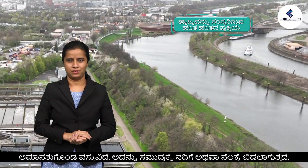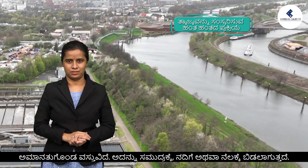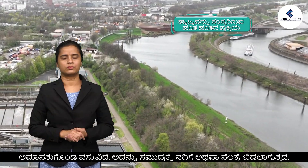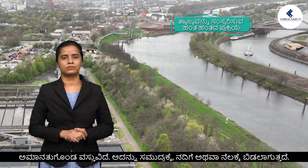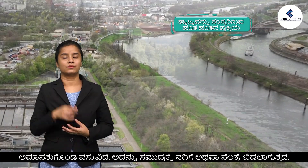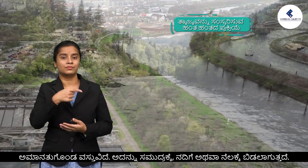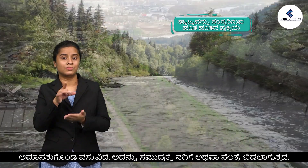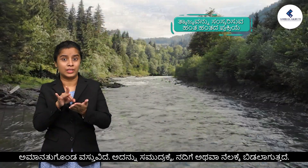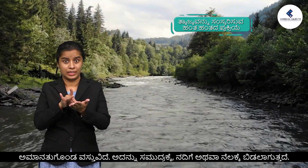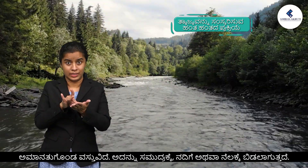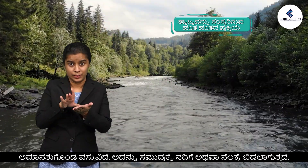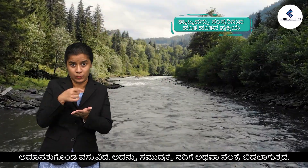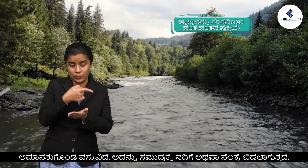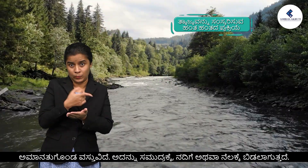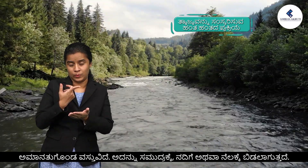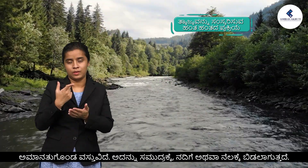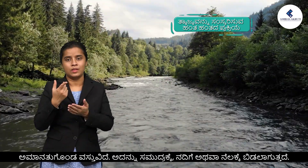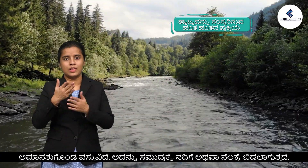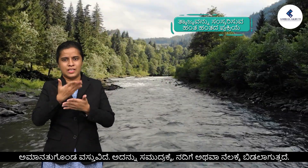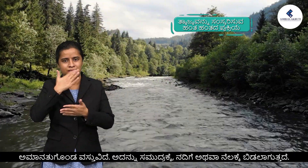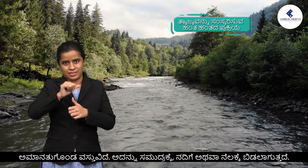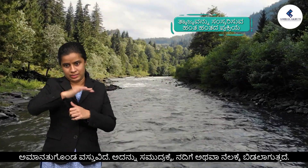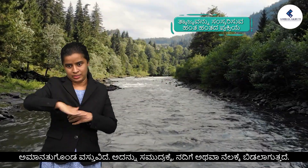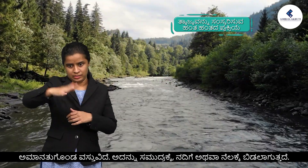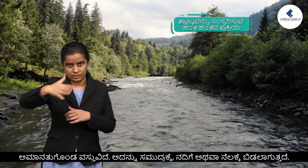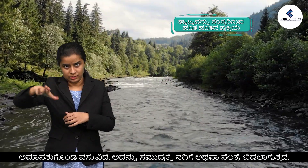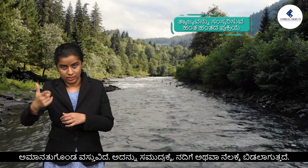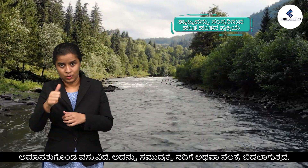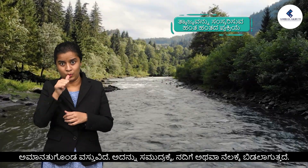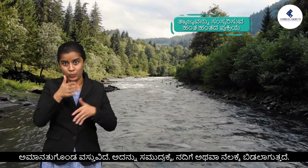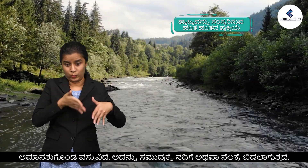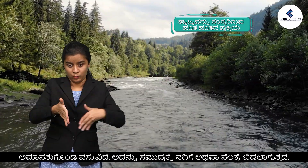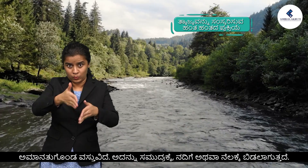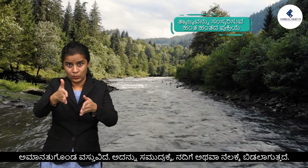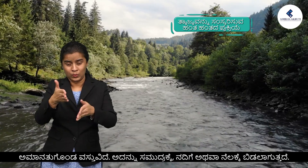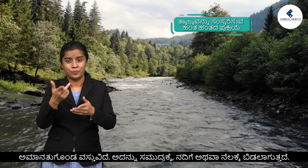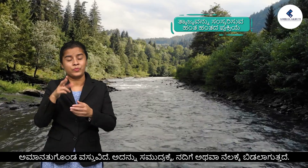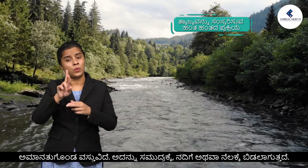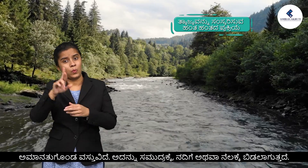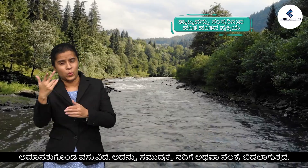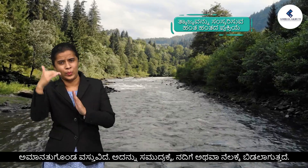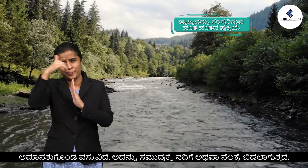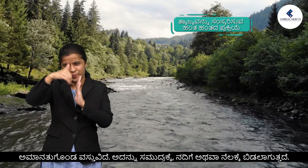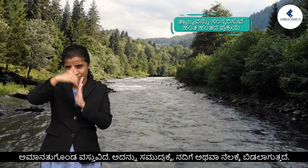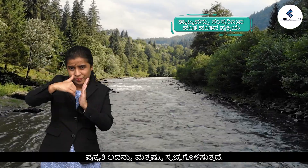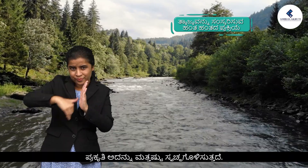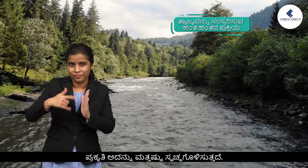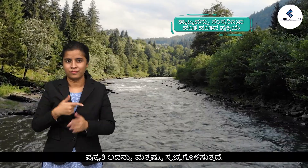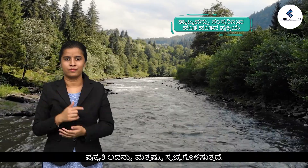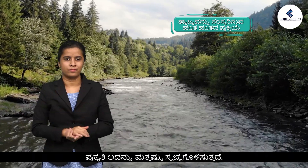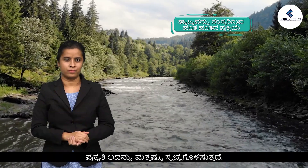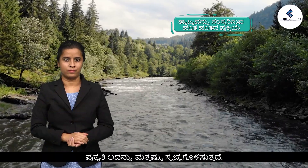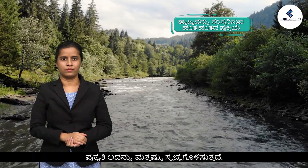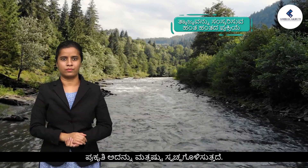ವಸ್ತುವಿದೆ. ಅದನ್ನು ಸಮುದ್ರಕ್ಕೆ, ನದಿಗೆ ಅಥವಾ ನೆಲಕ್ಕೆ ಬಿಡಲಾಗುತ್ತದೆ.